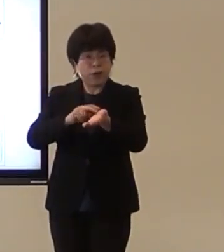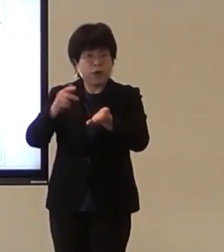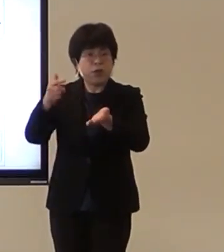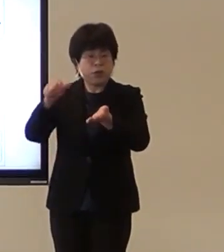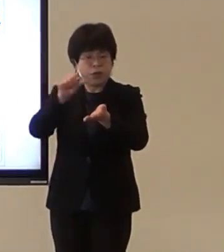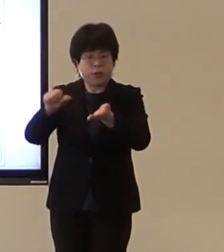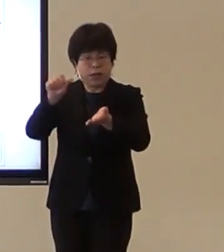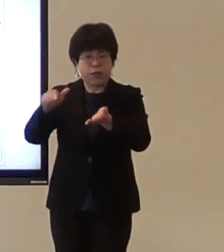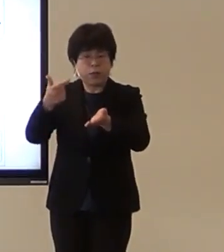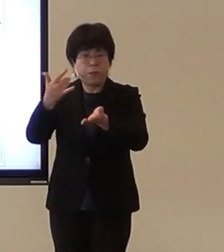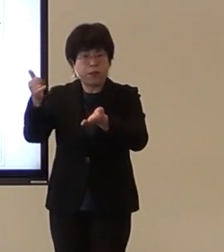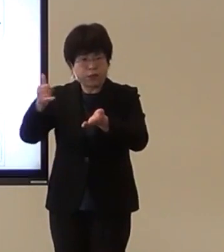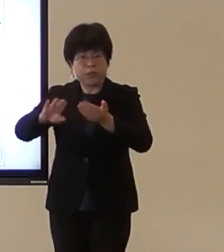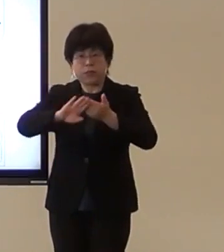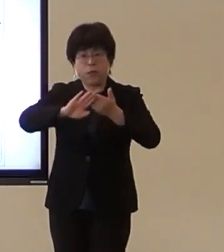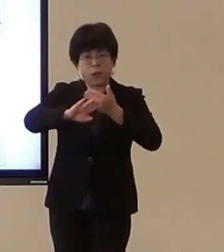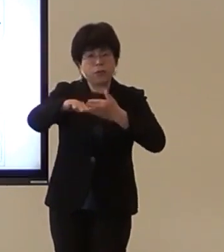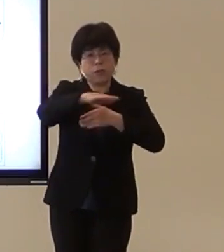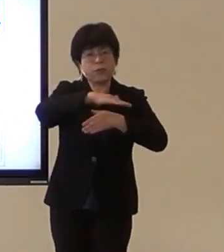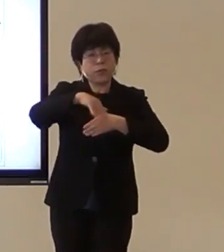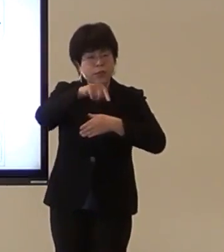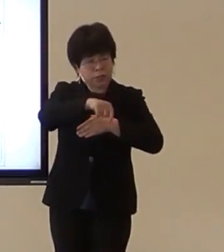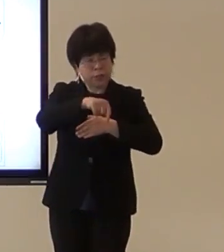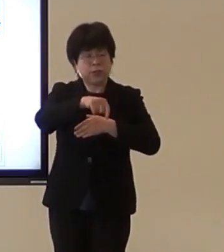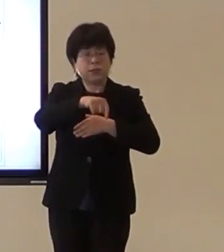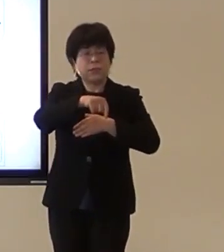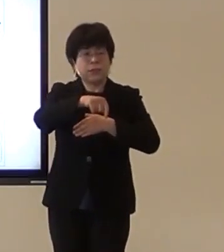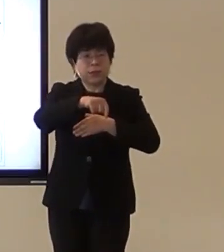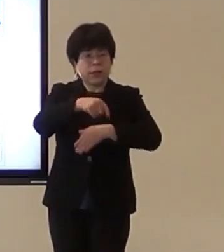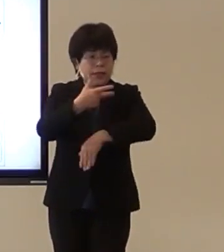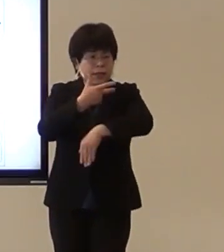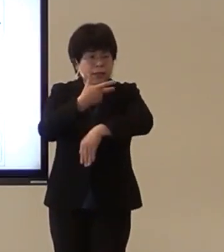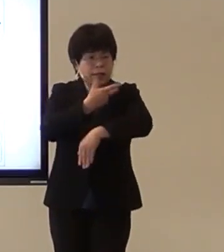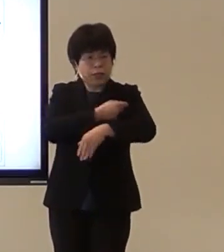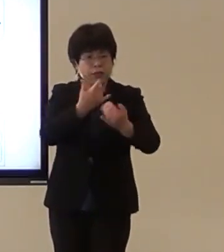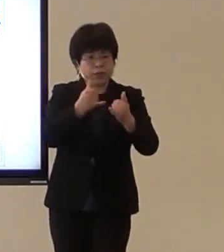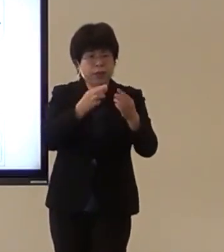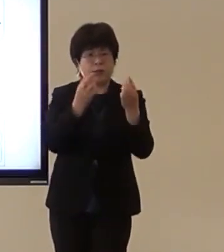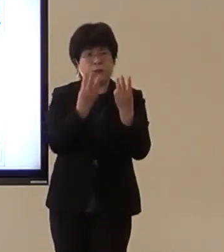と、本市が主体となって調整する接